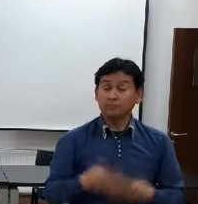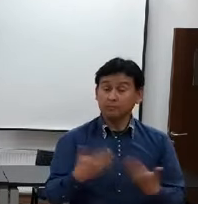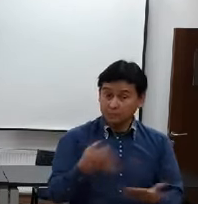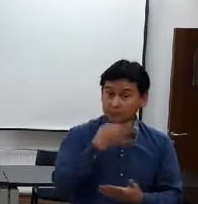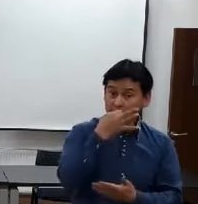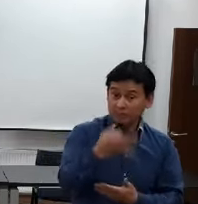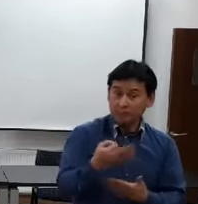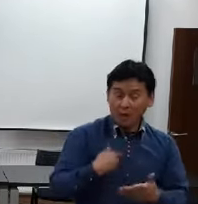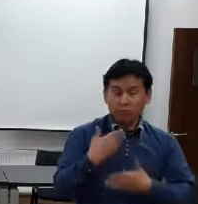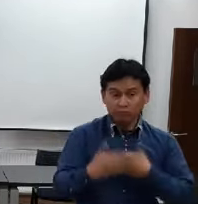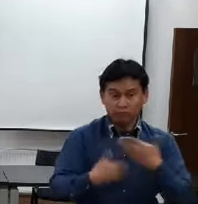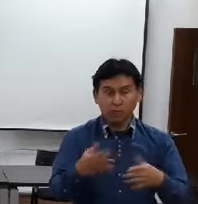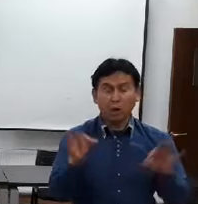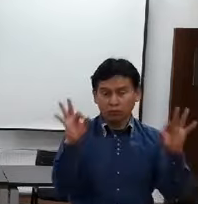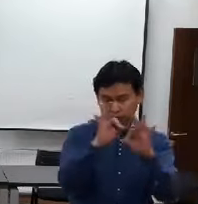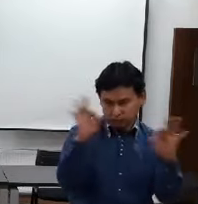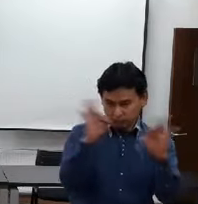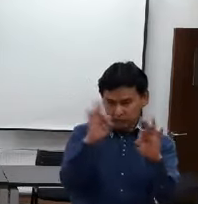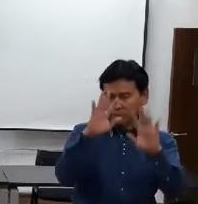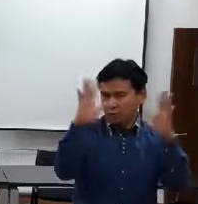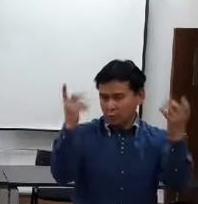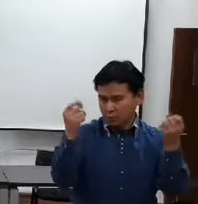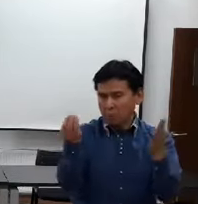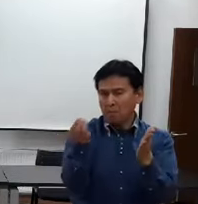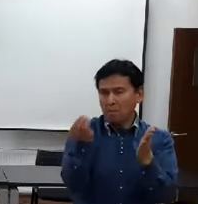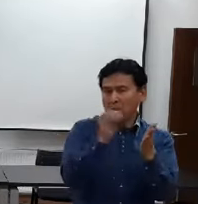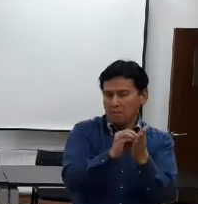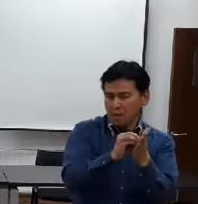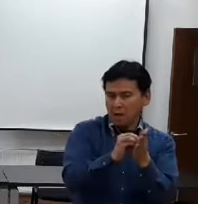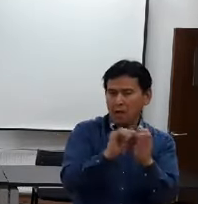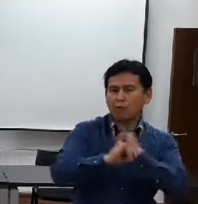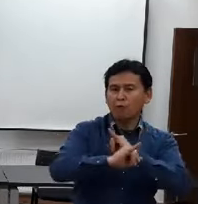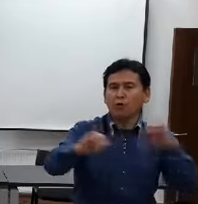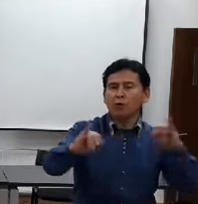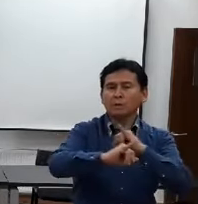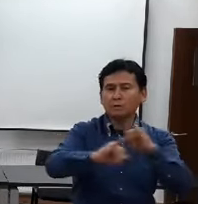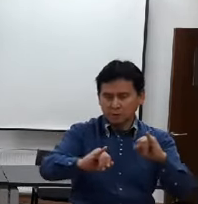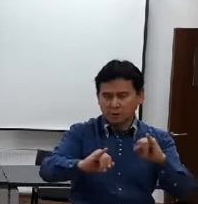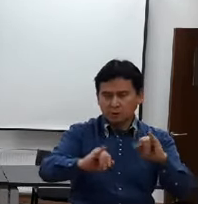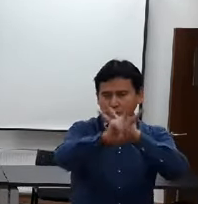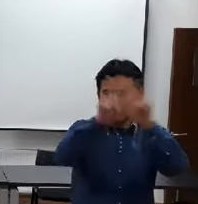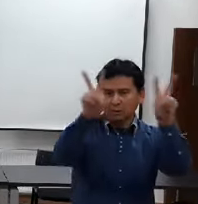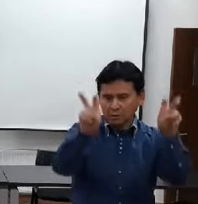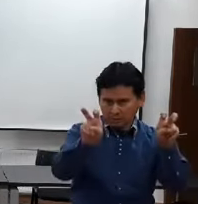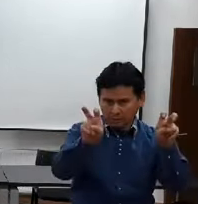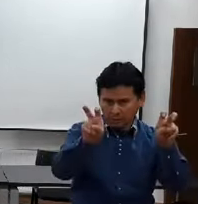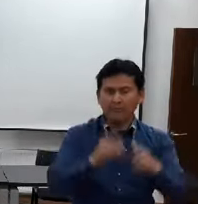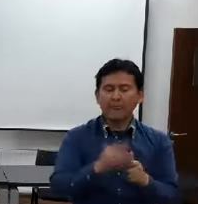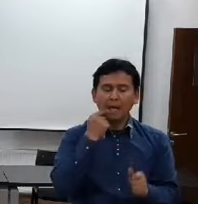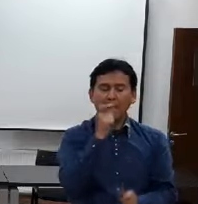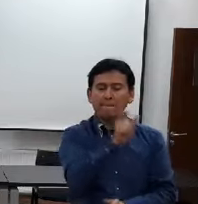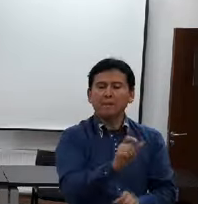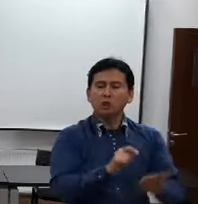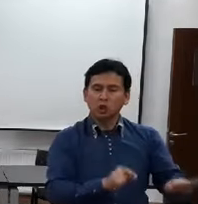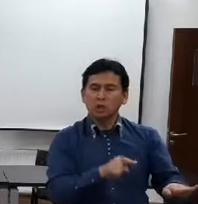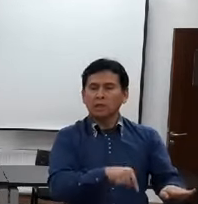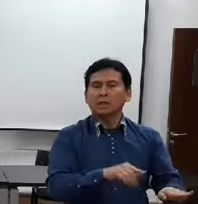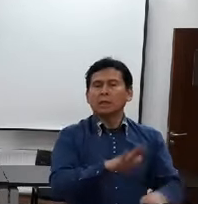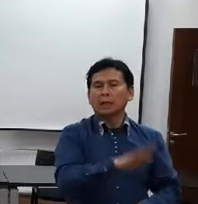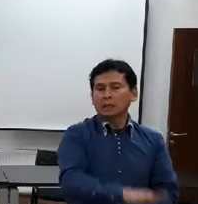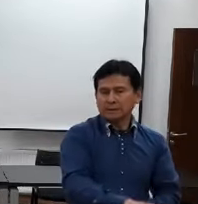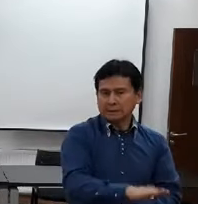procedo a dar un poco mayor de información respecto al caso puntual del traslado